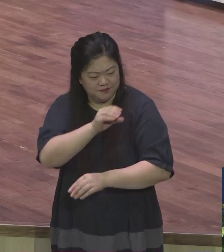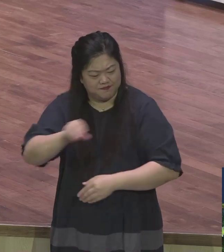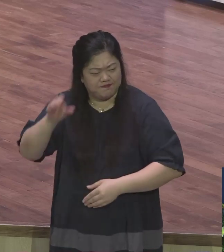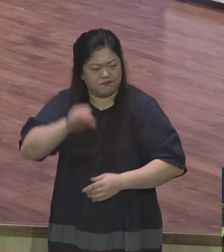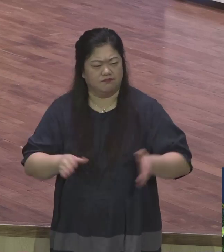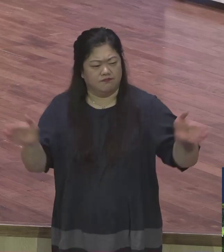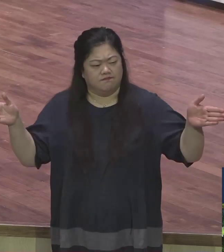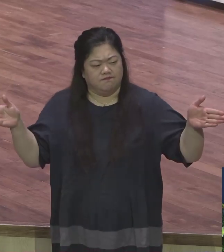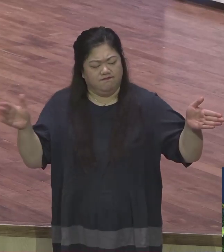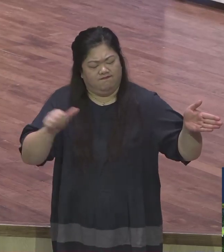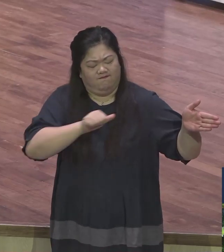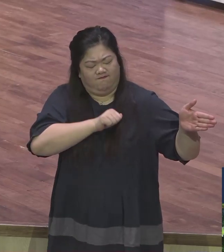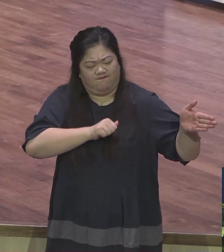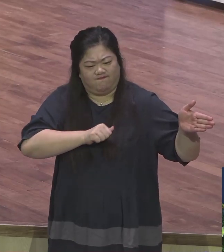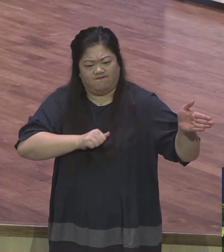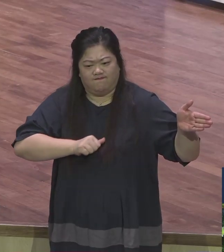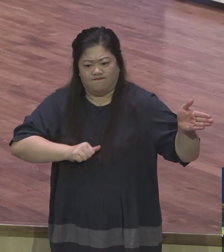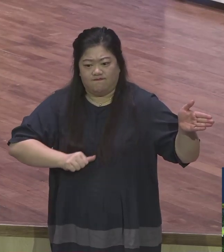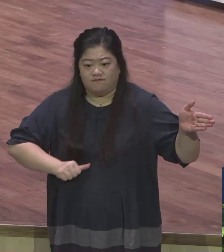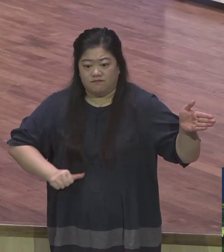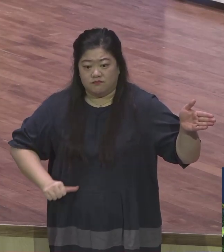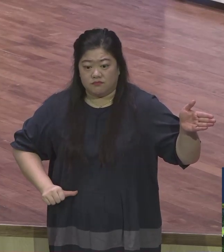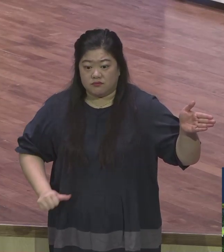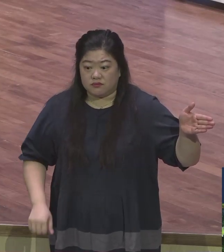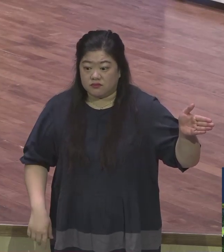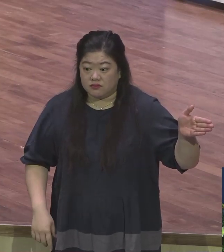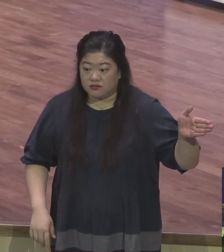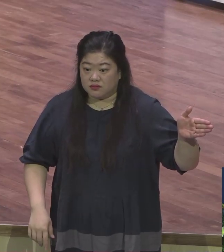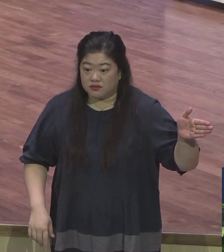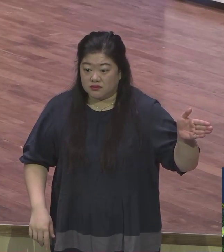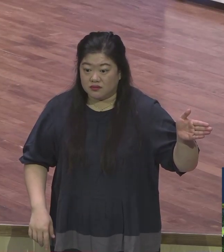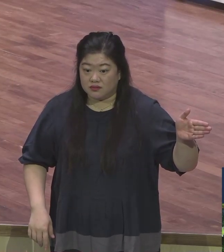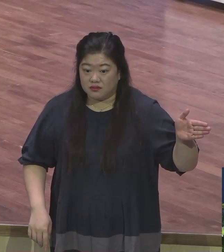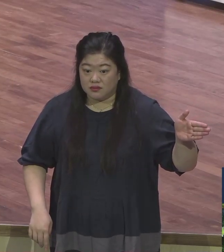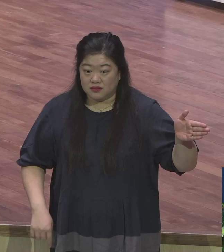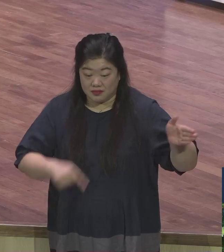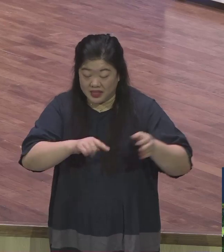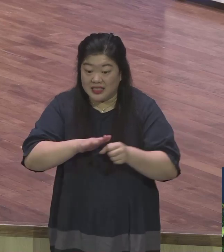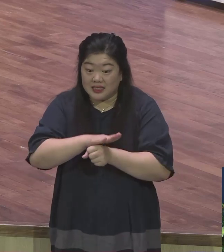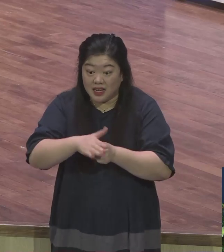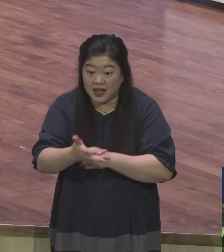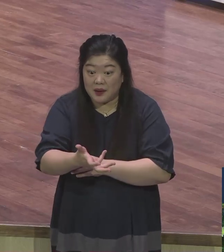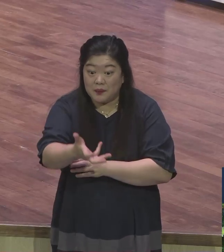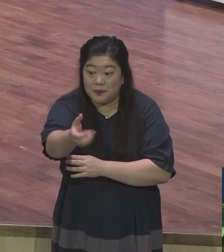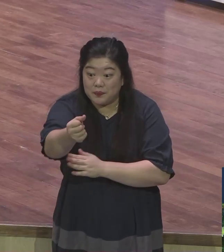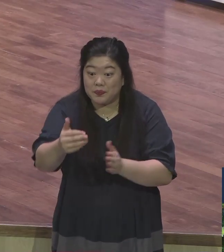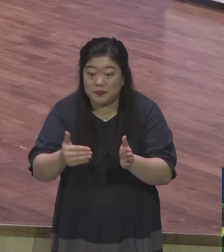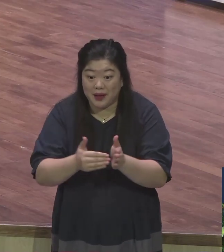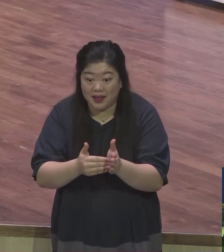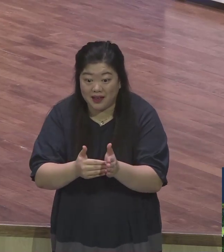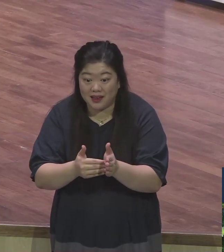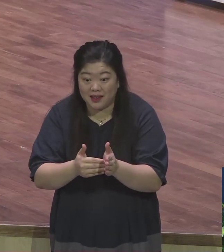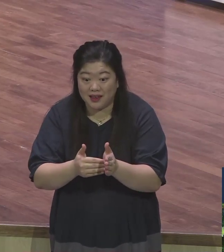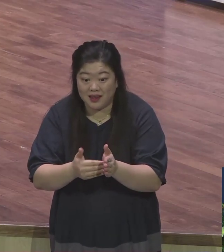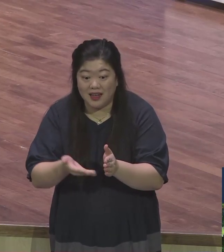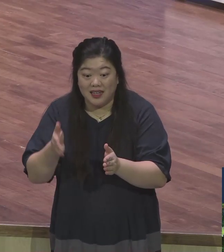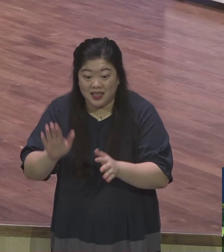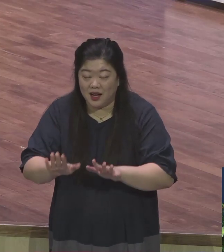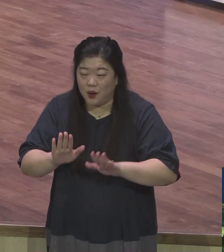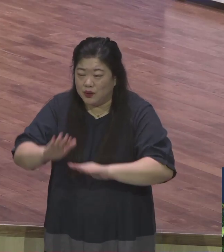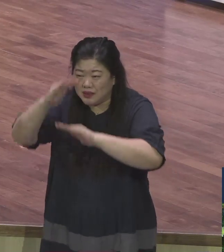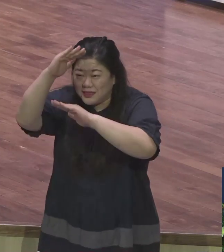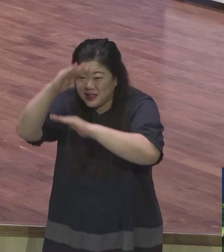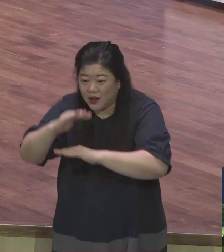끊임없는 그치지 않는 하나님의 사랑 우리가 이런 놀라운 하나님의 사랑을 받은 존재인데 오늘 보면 이 내용을